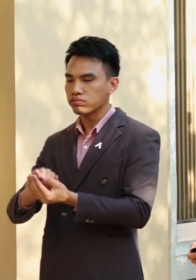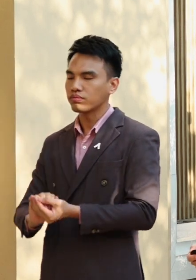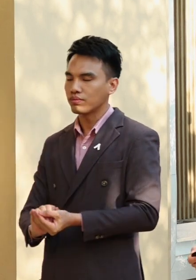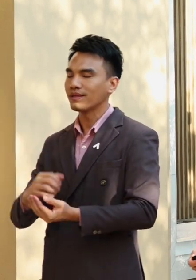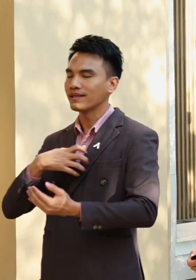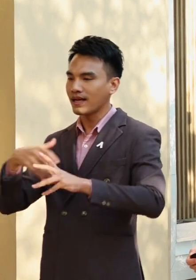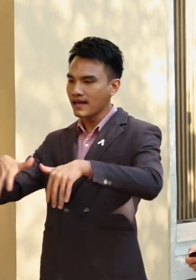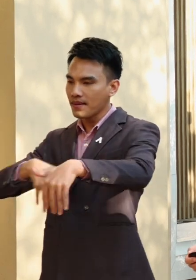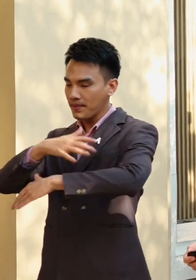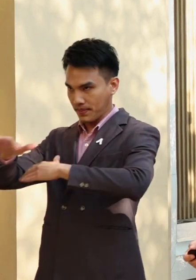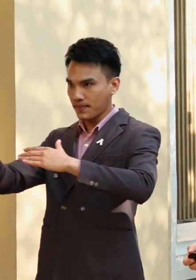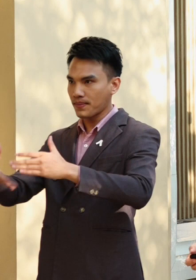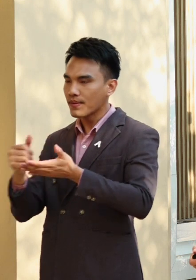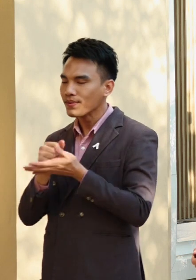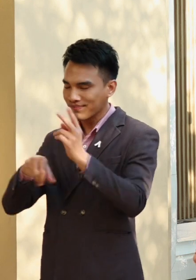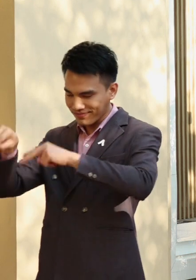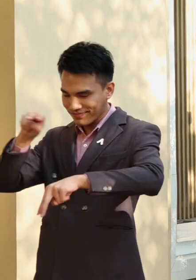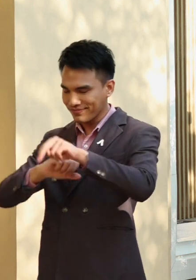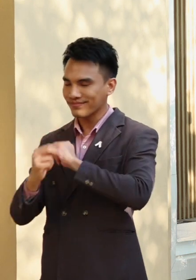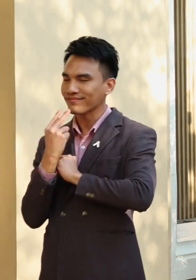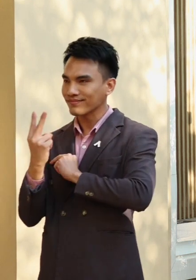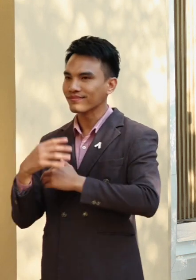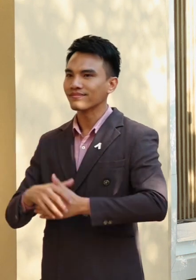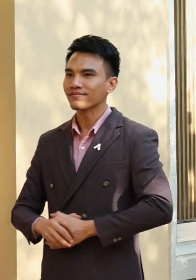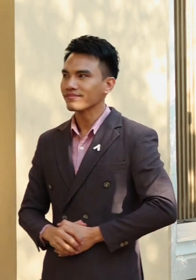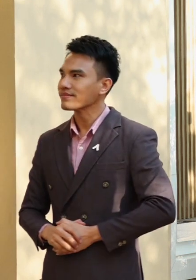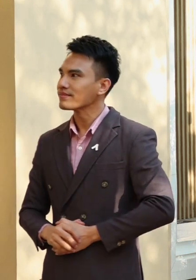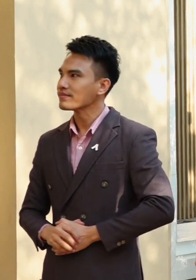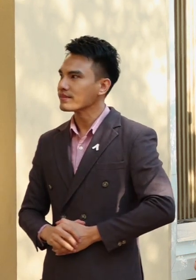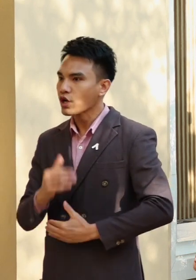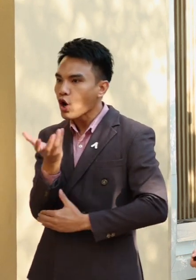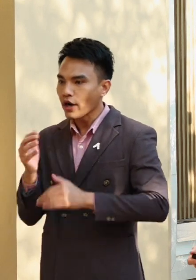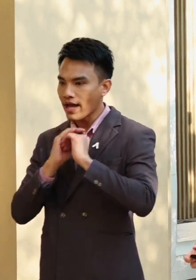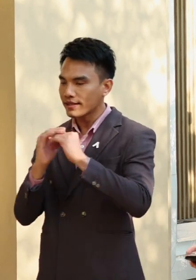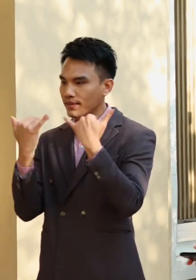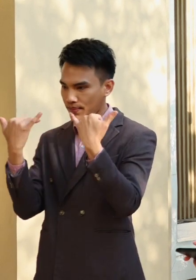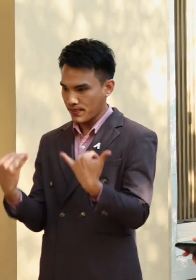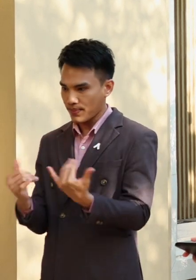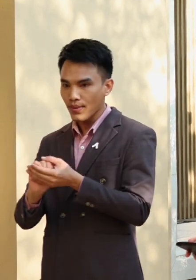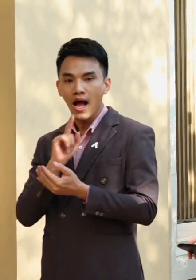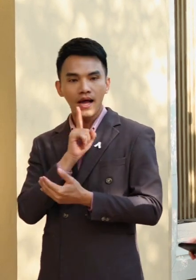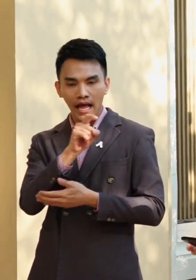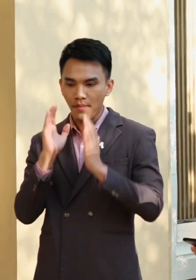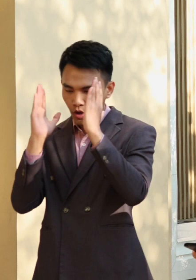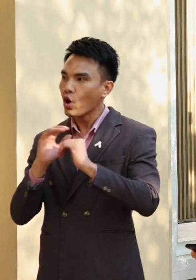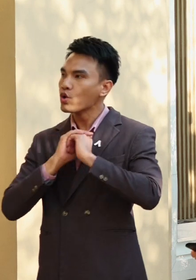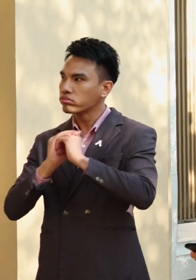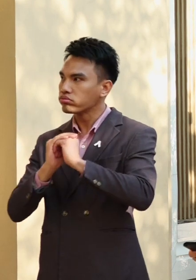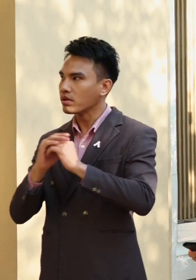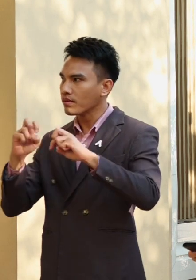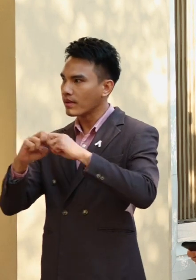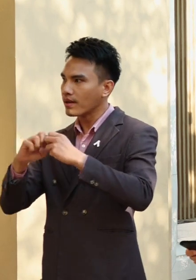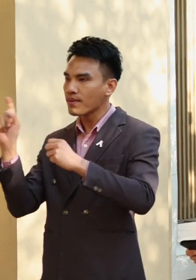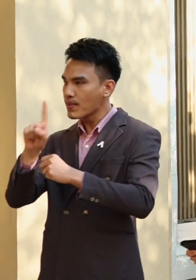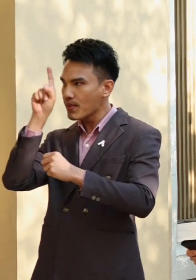ขอให้พี่น้องประชาชนทุกท่านช่วยกันเป็นหูเป็นตานะครับ ประการครับอย่างขอทานจีนที่พบตอนนี้ครับผมว่าเป็นชาวจีนใช่ไหมครับและนี้มันเกิดการตั้